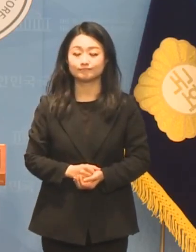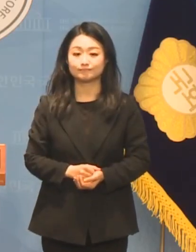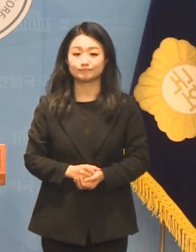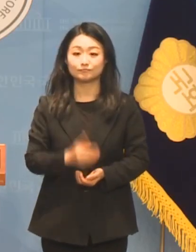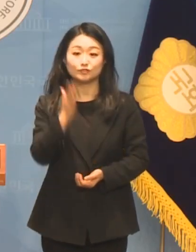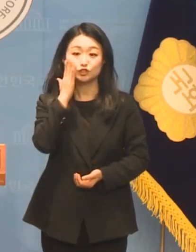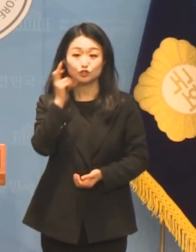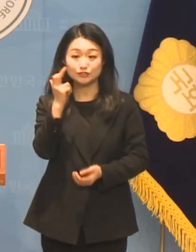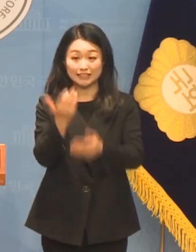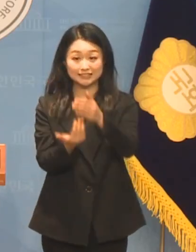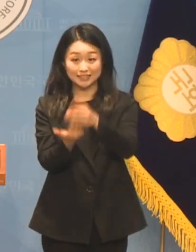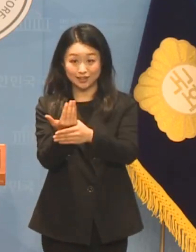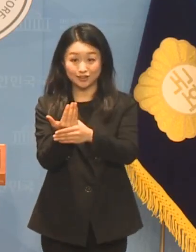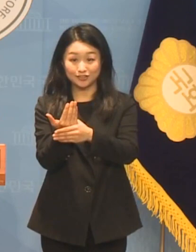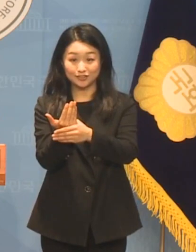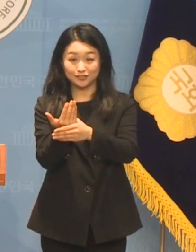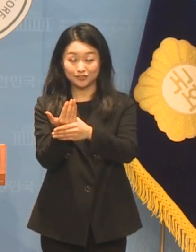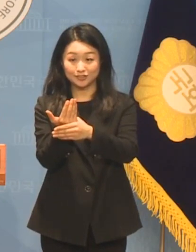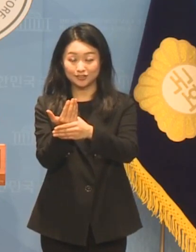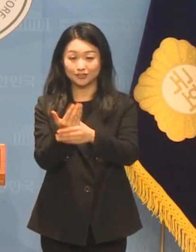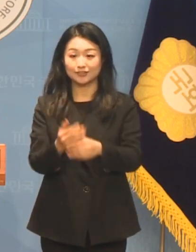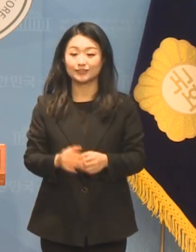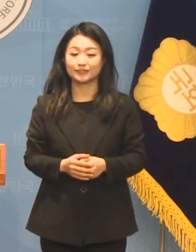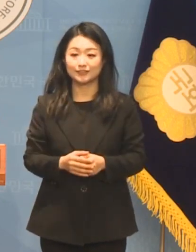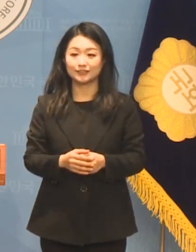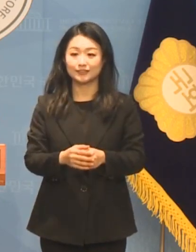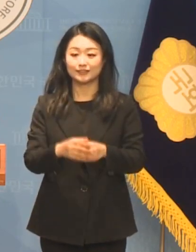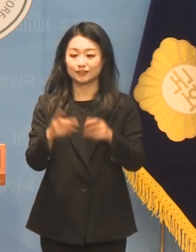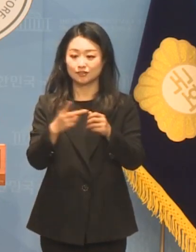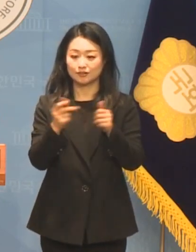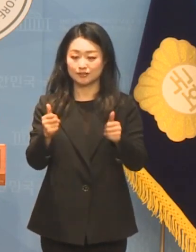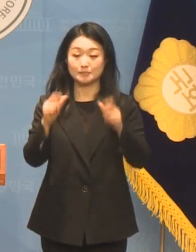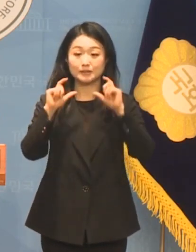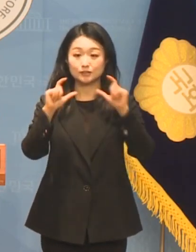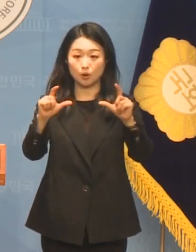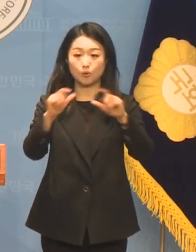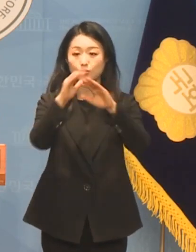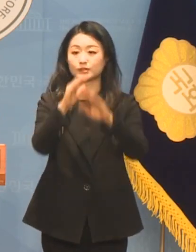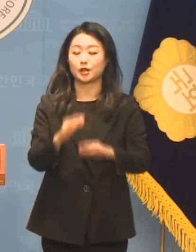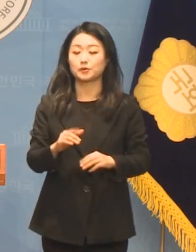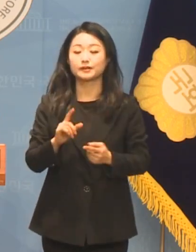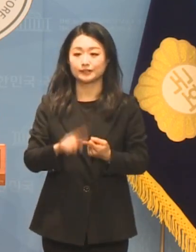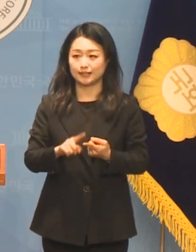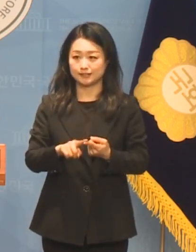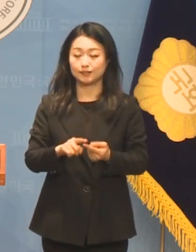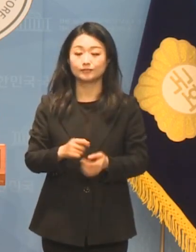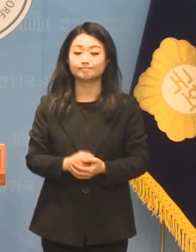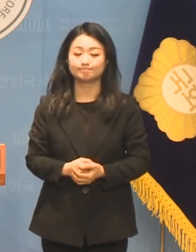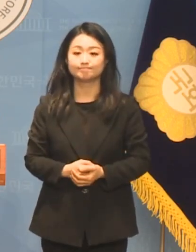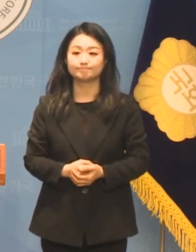이른바 울산 사건 항소심 선고 관련